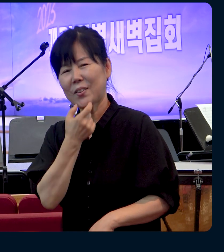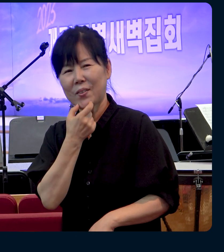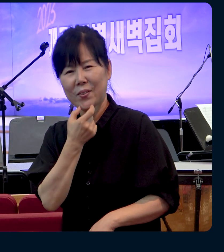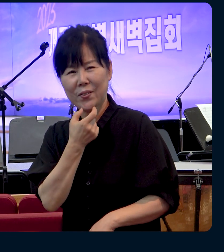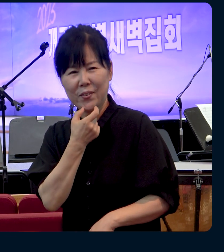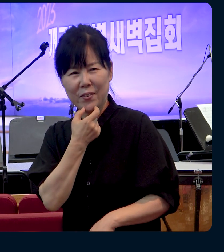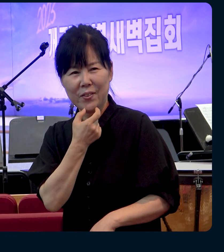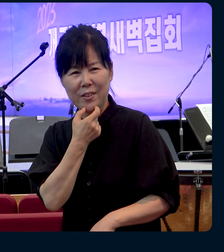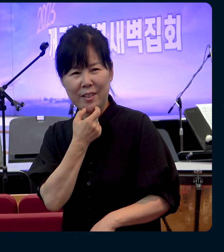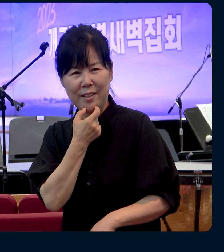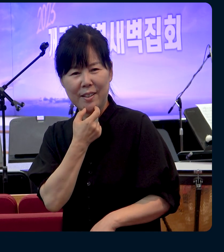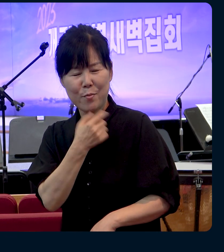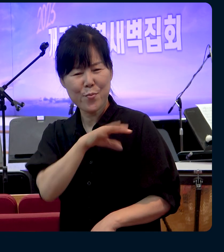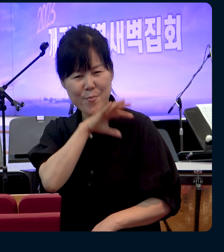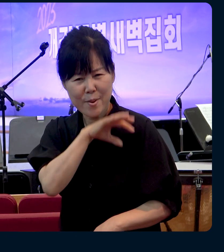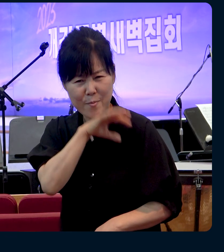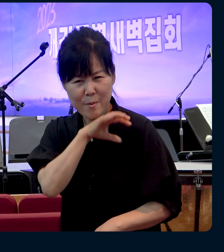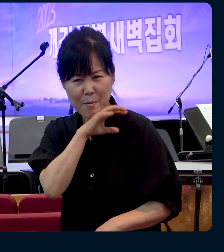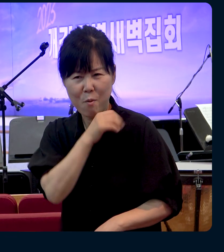다 싫어해요, 그 사람.